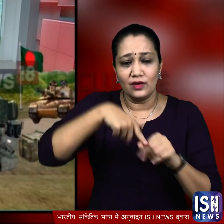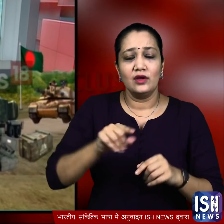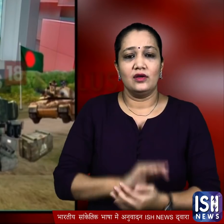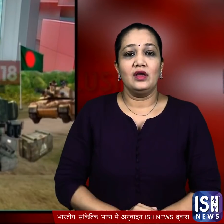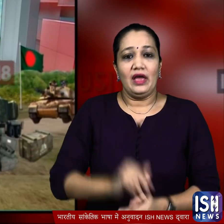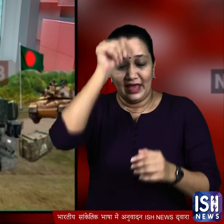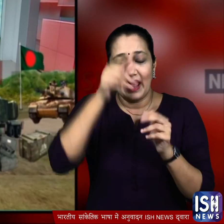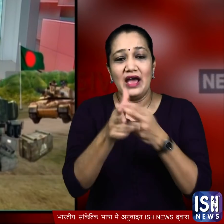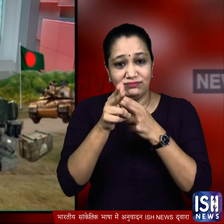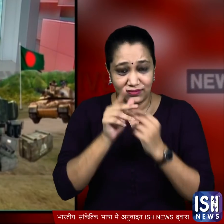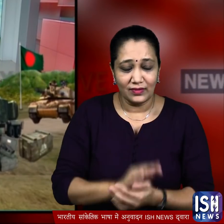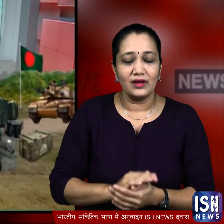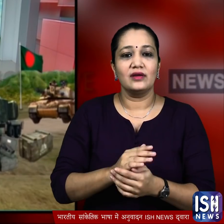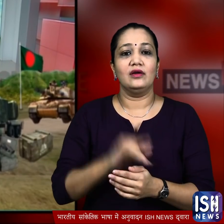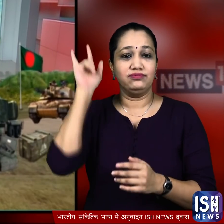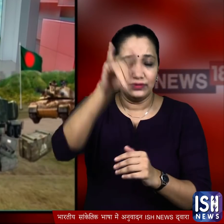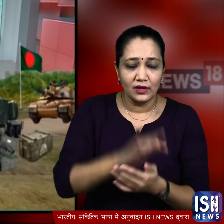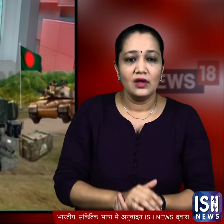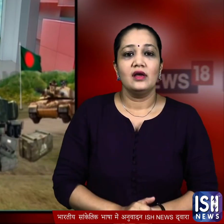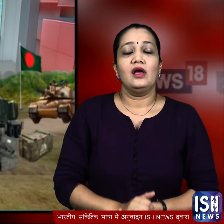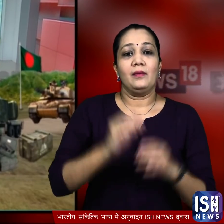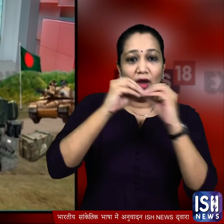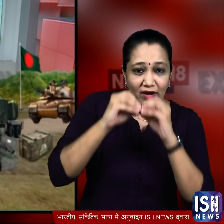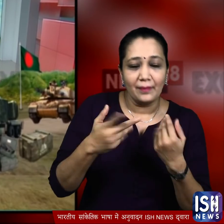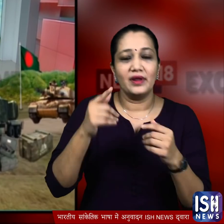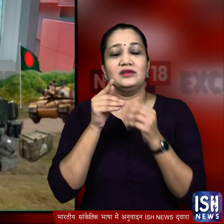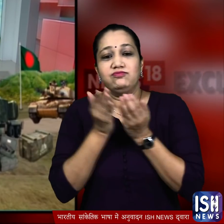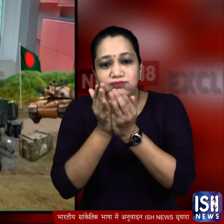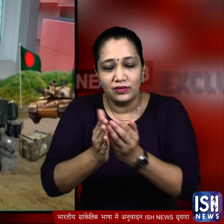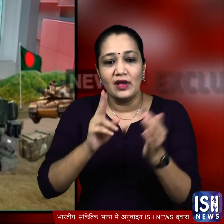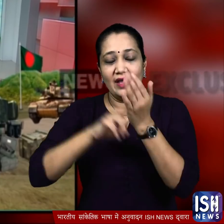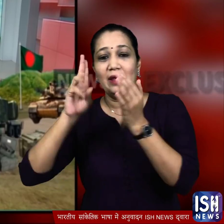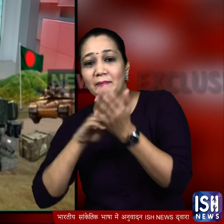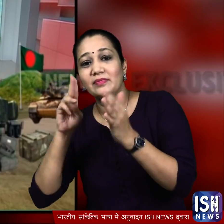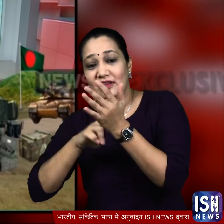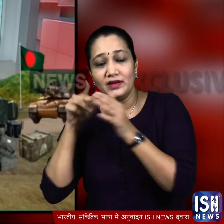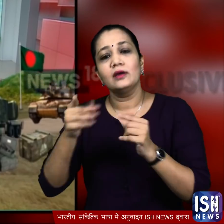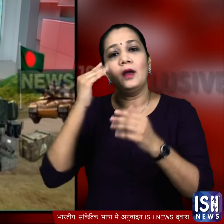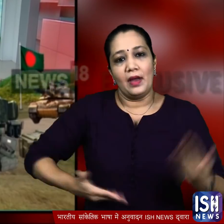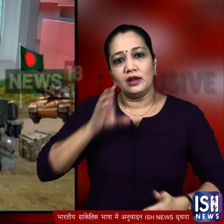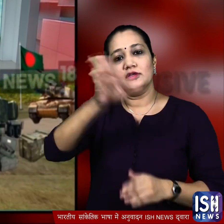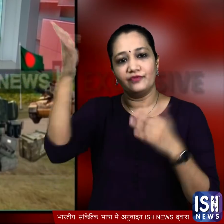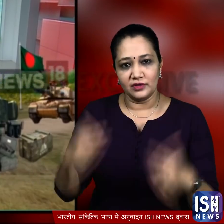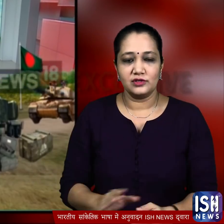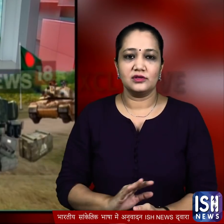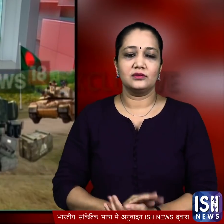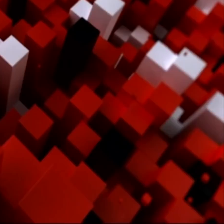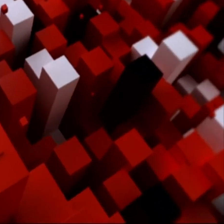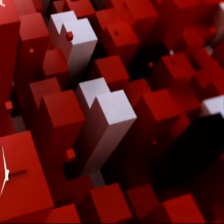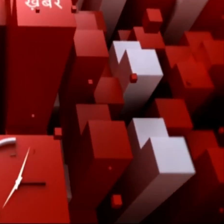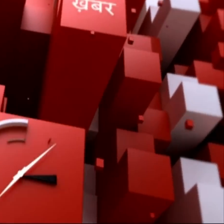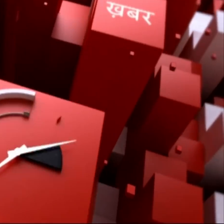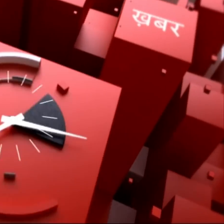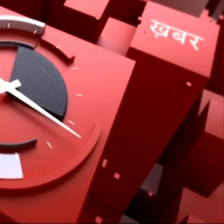साल भारतीय वायुसेना प्रमुख RKS भदौरिया और थल सेना प्रमुख MM नरवणे ने बांग्लादेश का दौरा किया था।